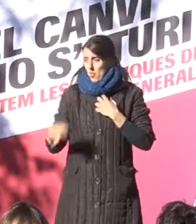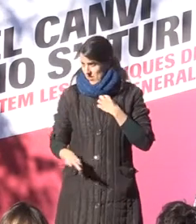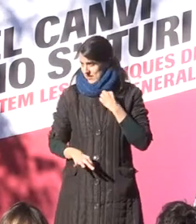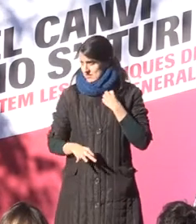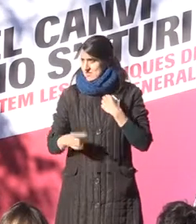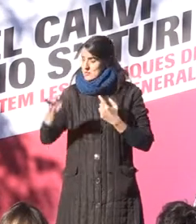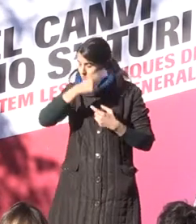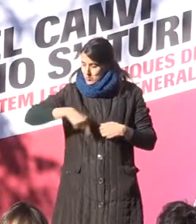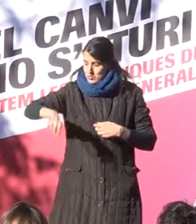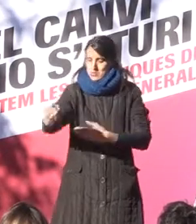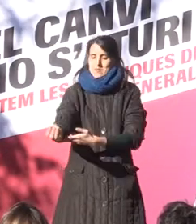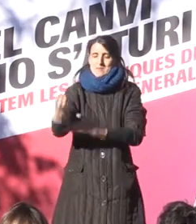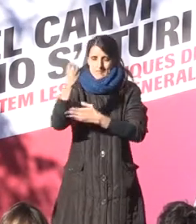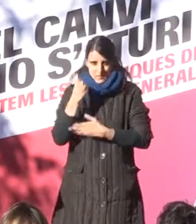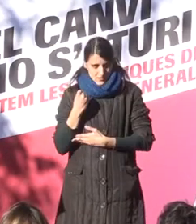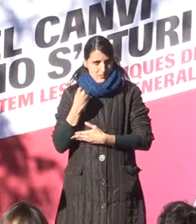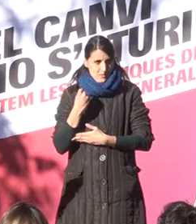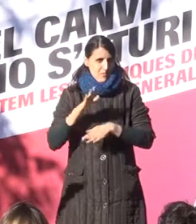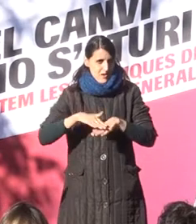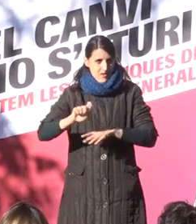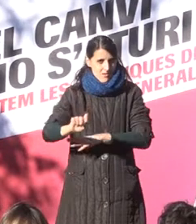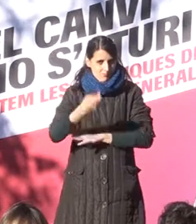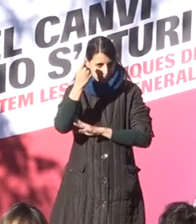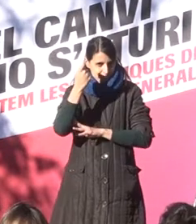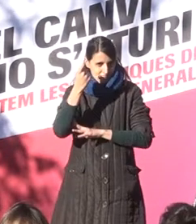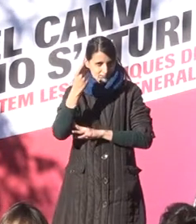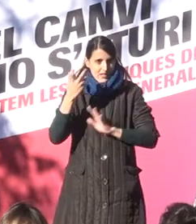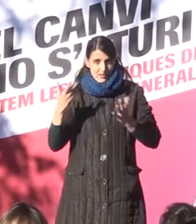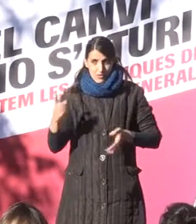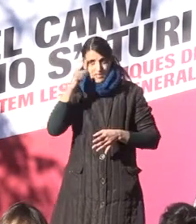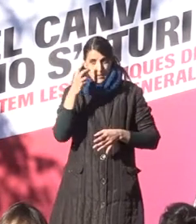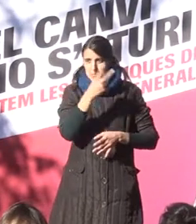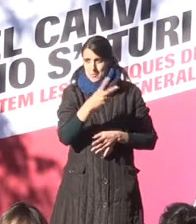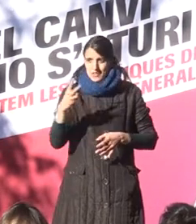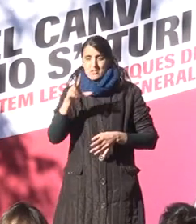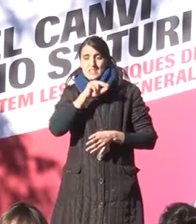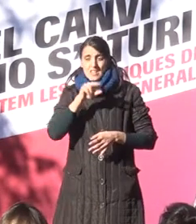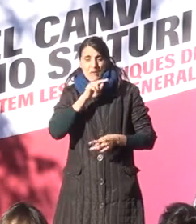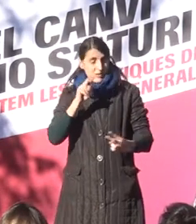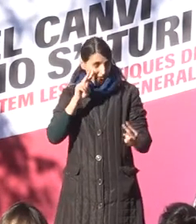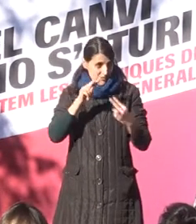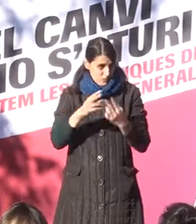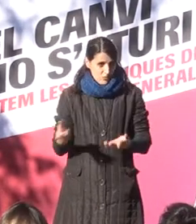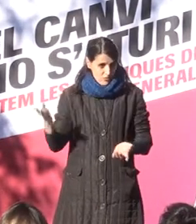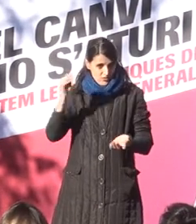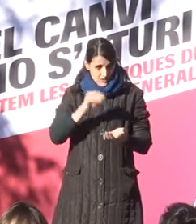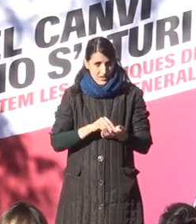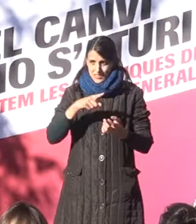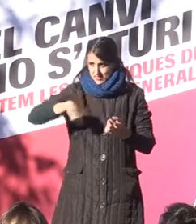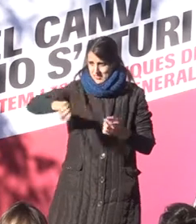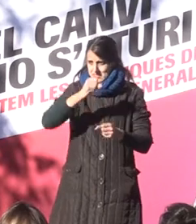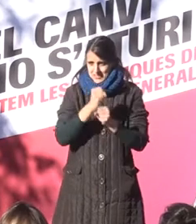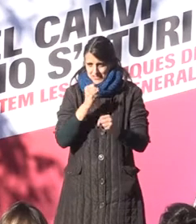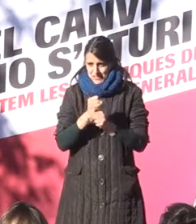me ayuden a poder cuando esté allá así que de verdad les voy a poner trabajo para después del 22 de diciembre cuando nos volvamos a ver y ahora ya